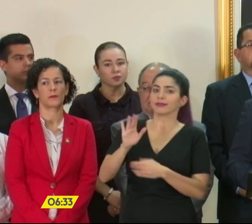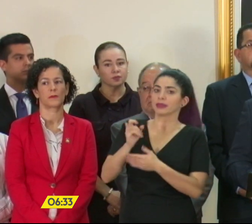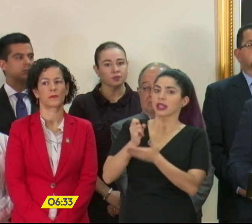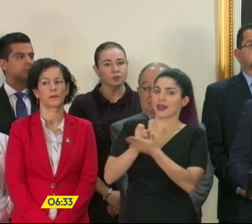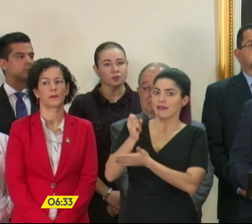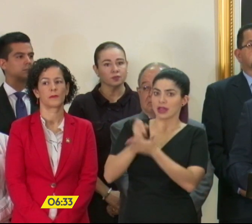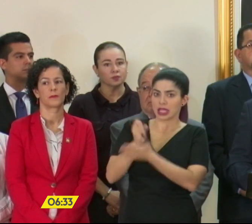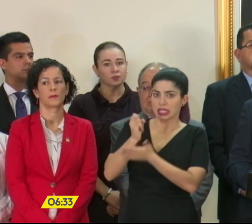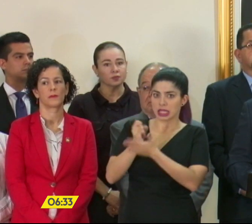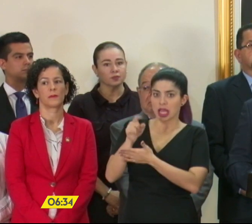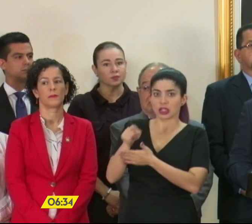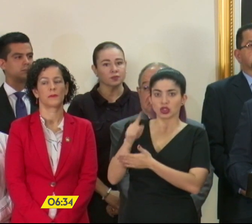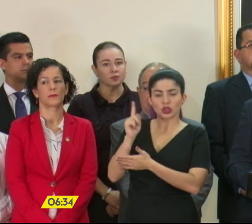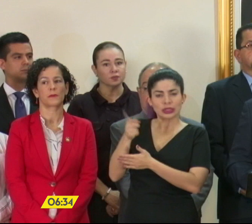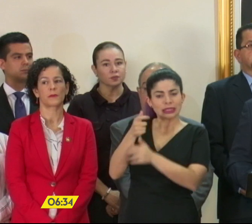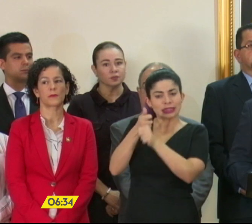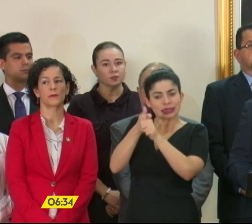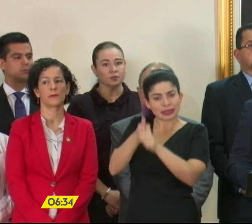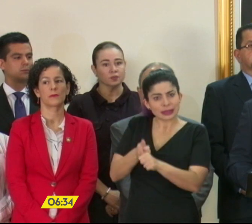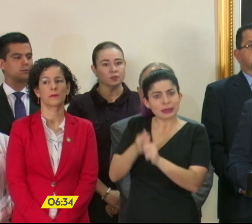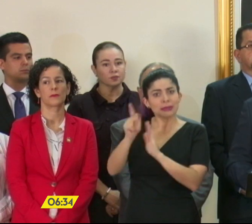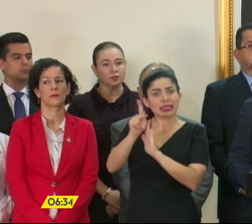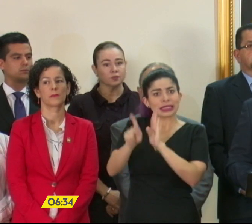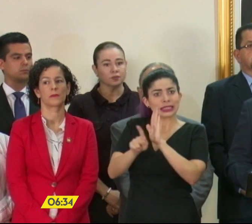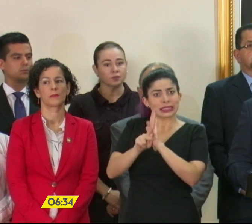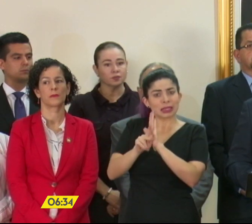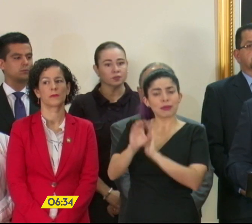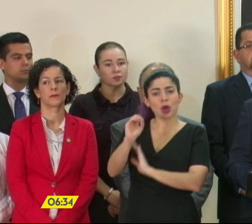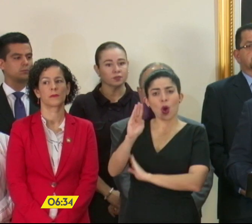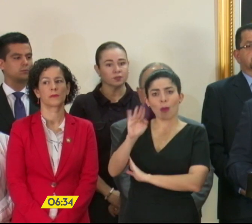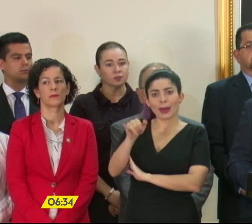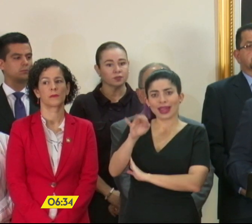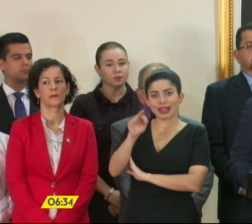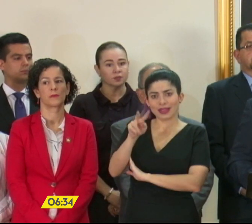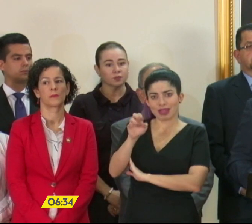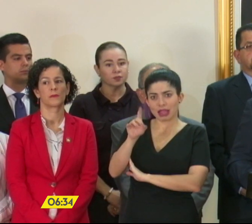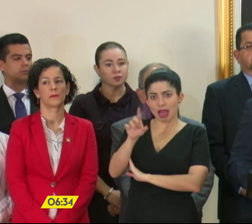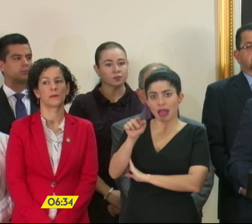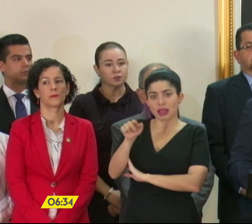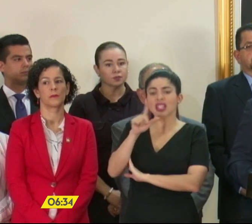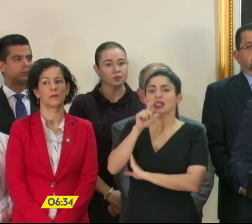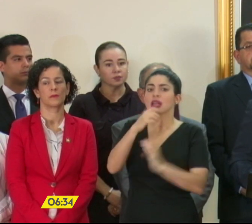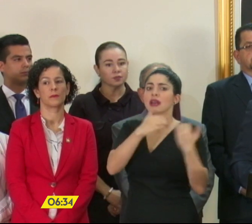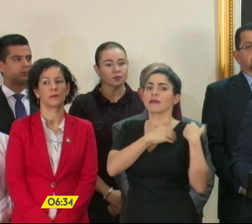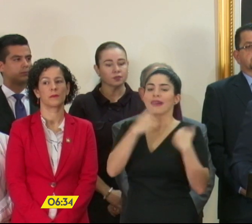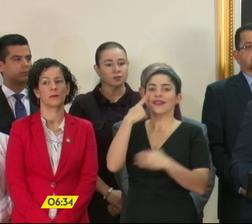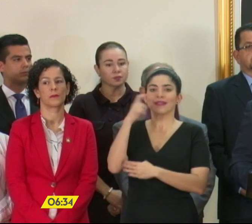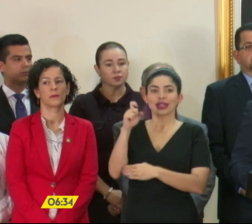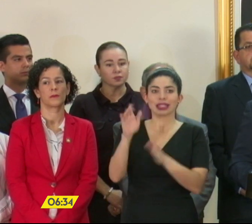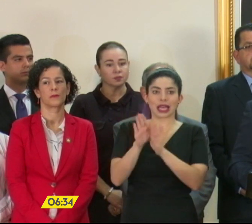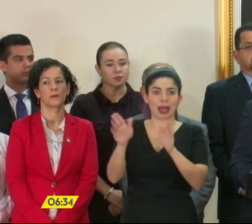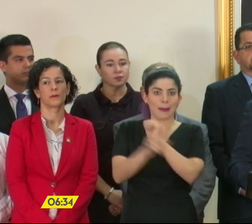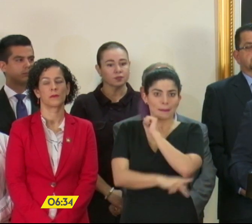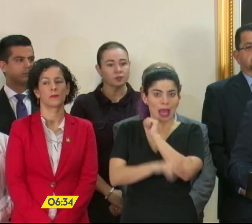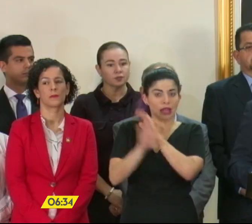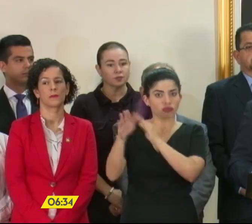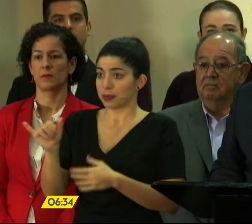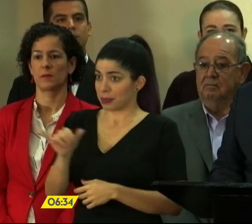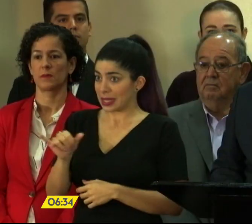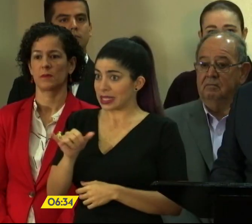que, apegada al principio de objetividad, lleva a cabo la Fiscalía General de la